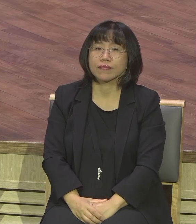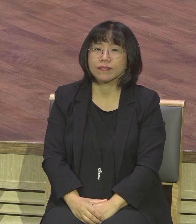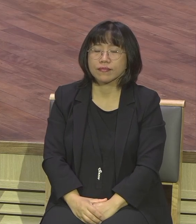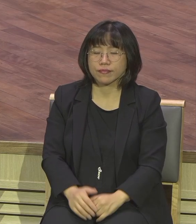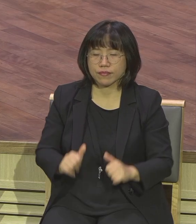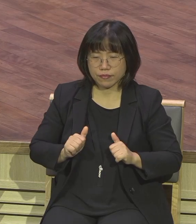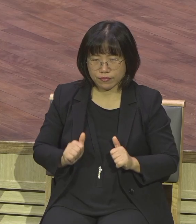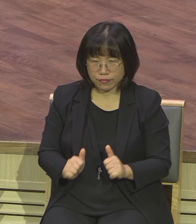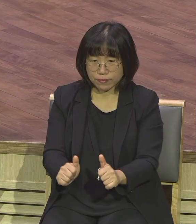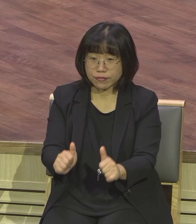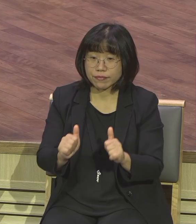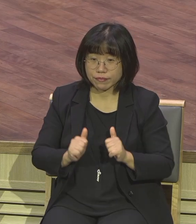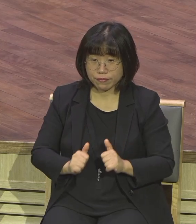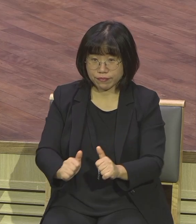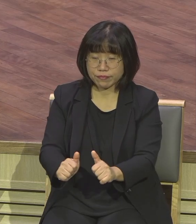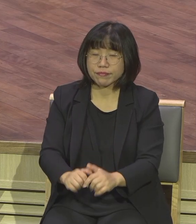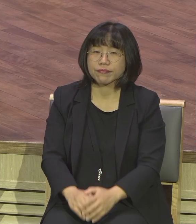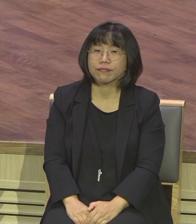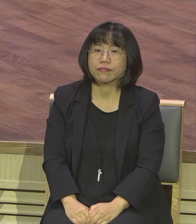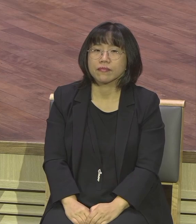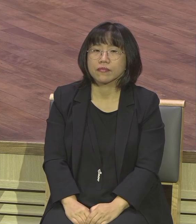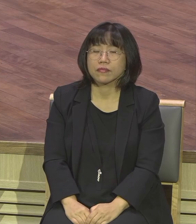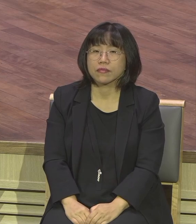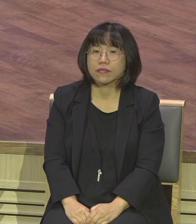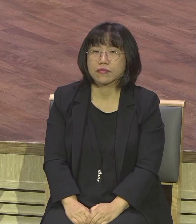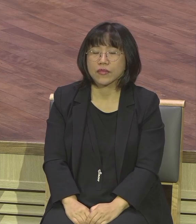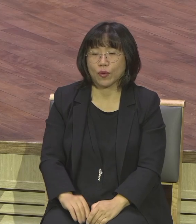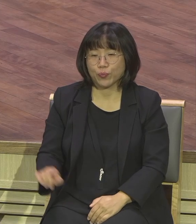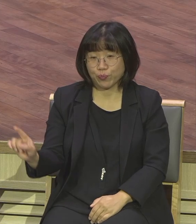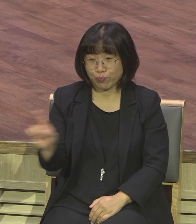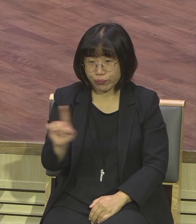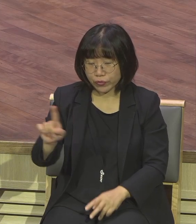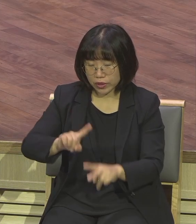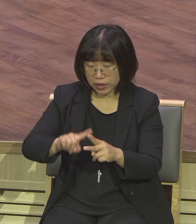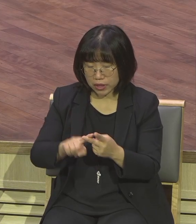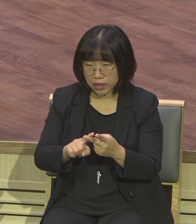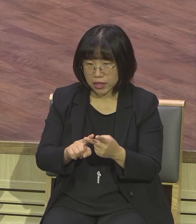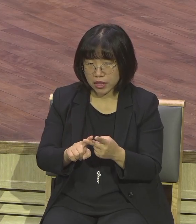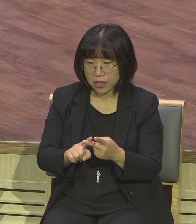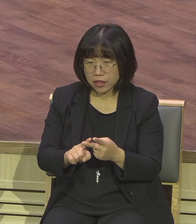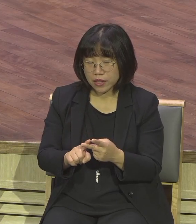성실했다. 사실대로. 뭐든지 사실대로.